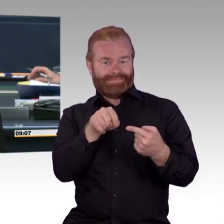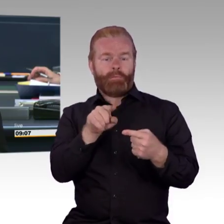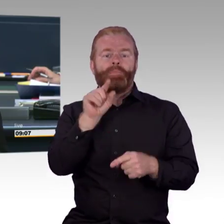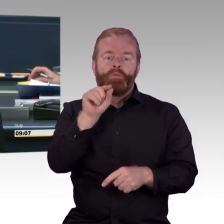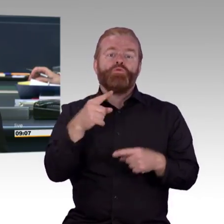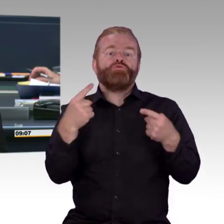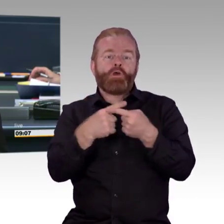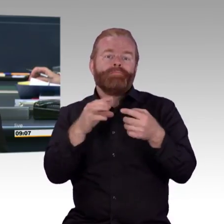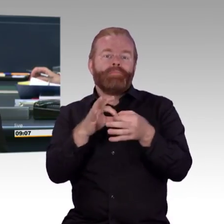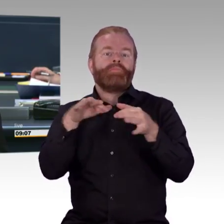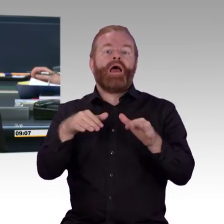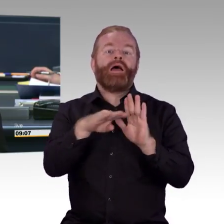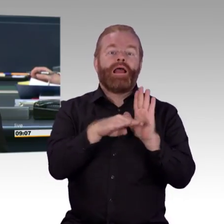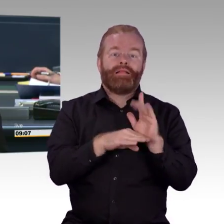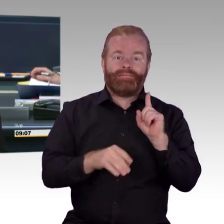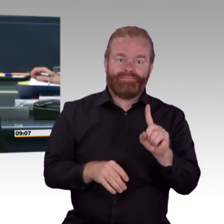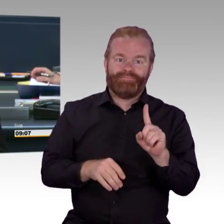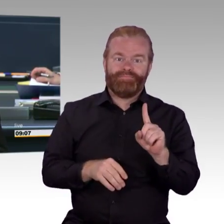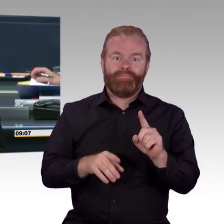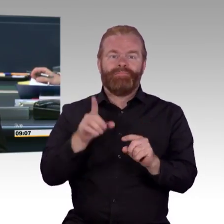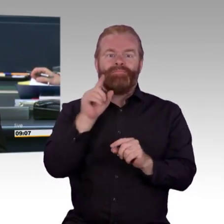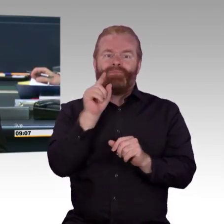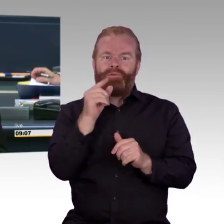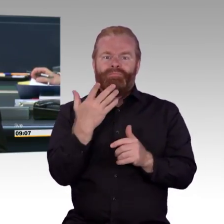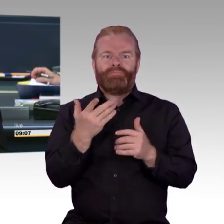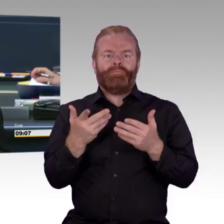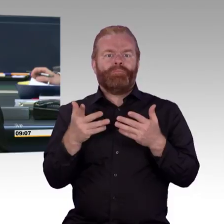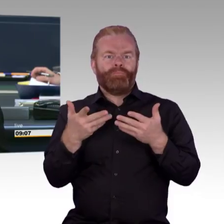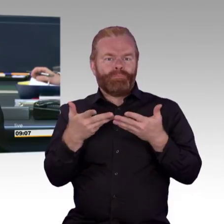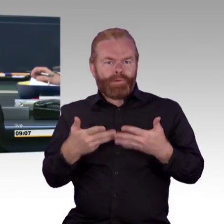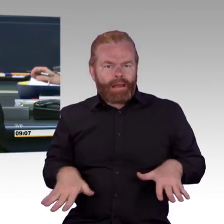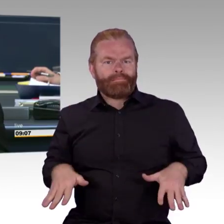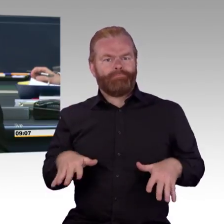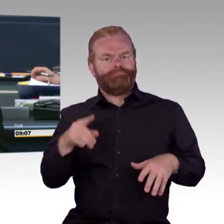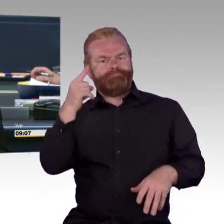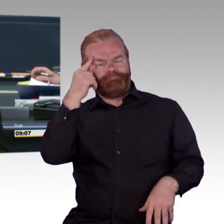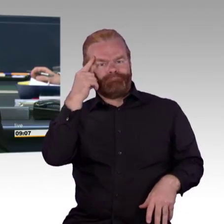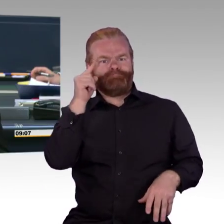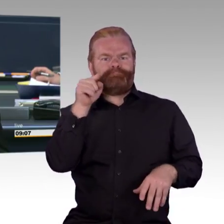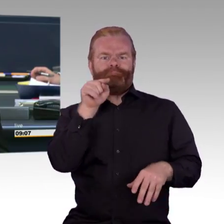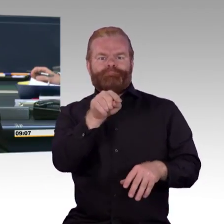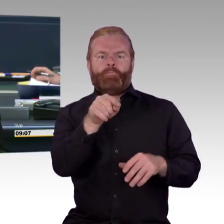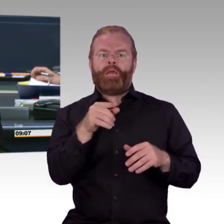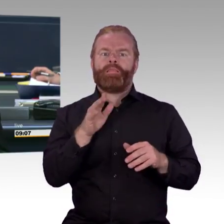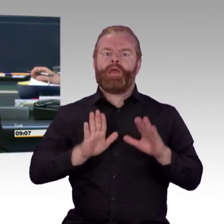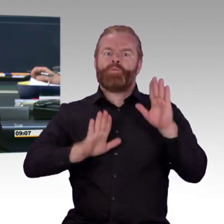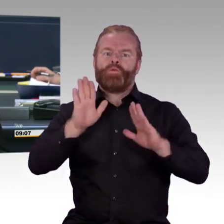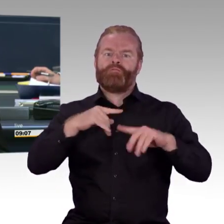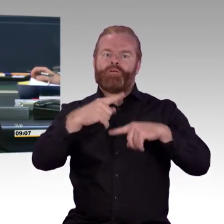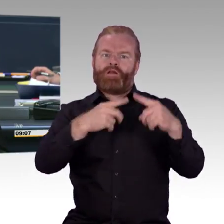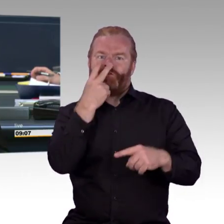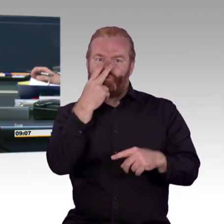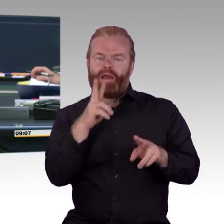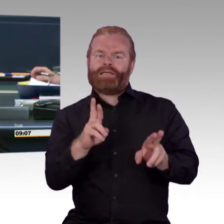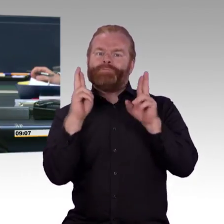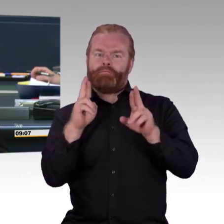Es gehört zu unserer Verantwortung, dass wir aus der Erfahrung unserer Geschichte lernen, wie leicht verantwortungsloser Streit